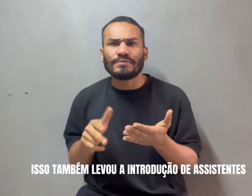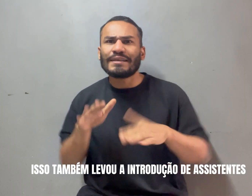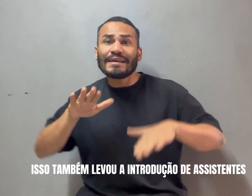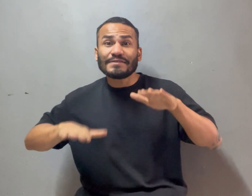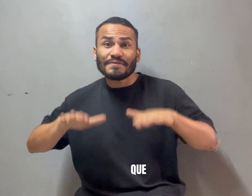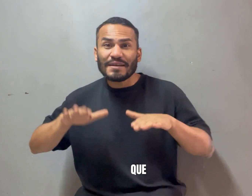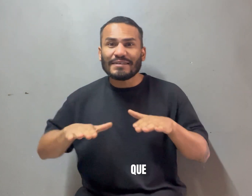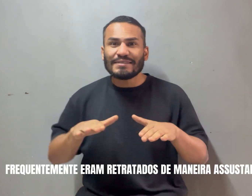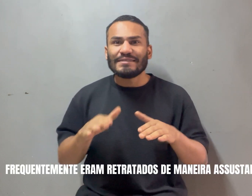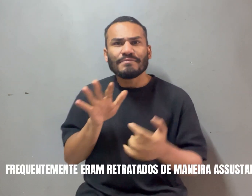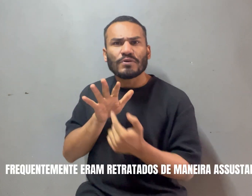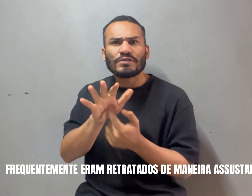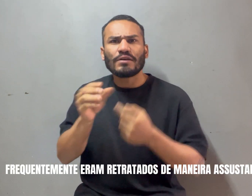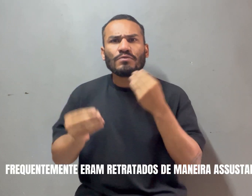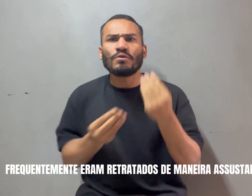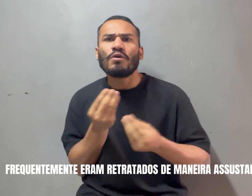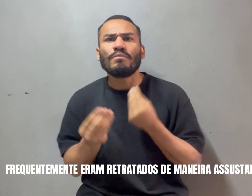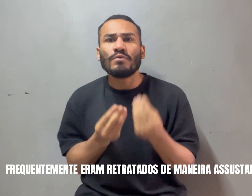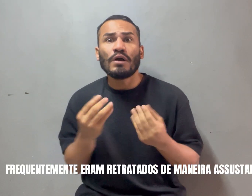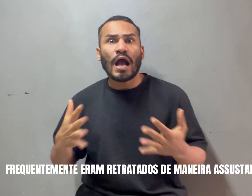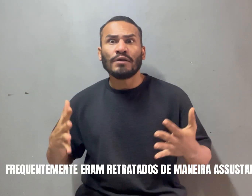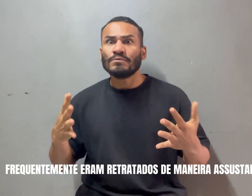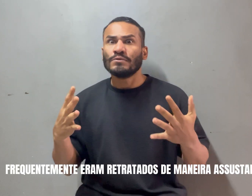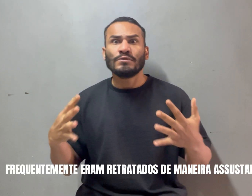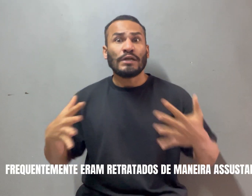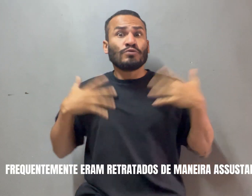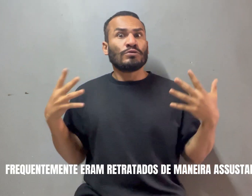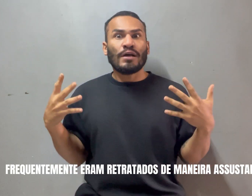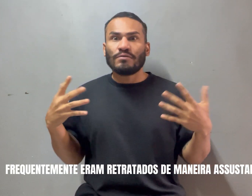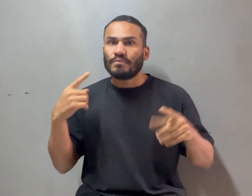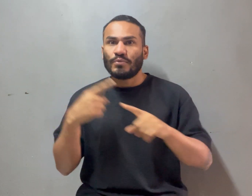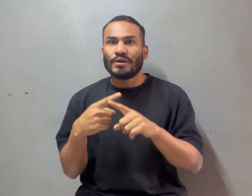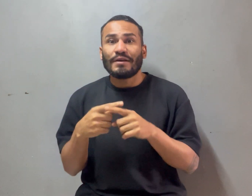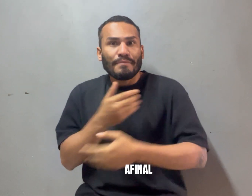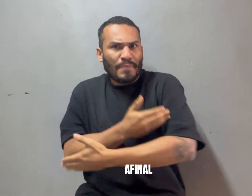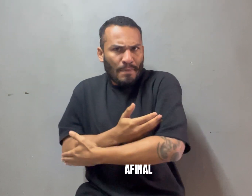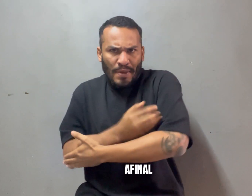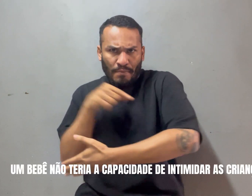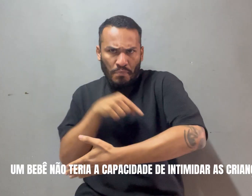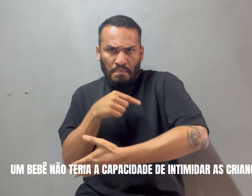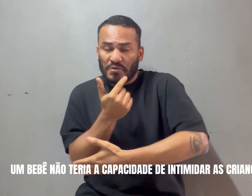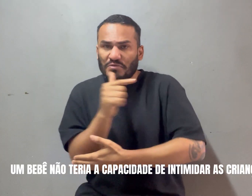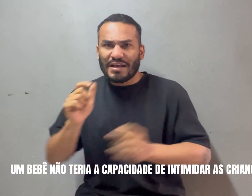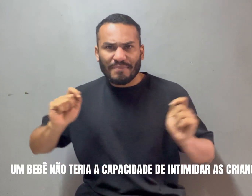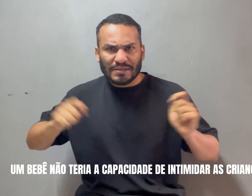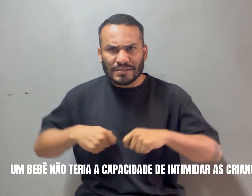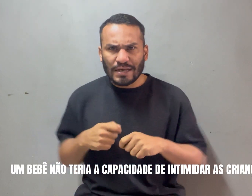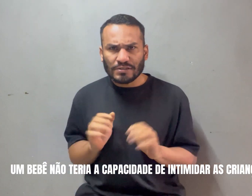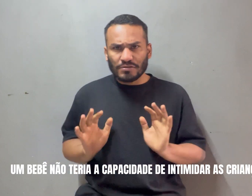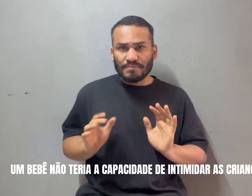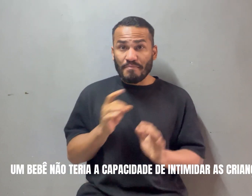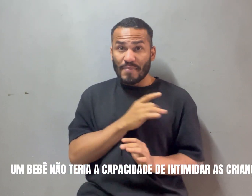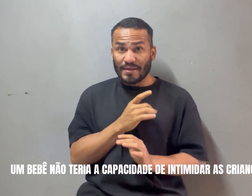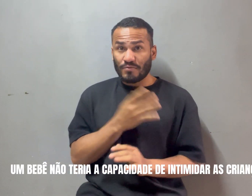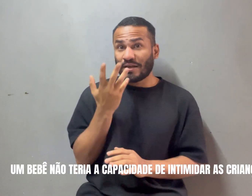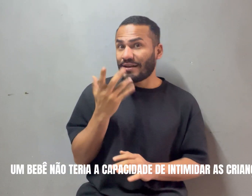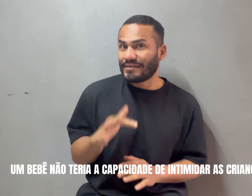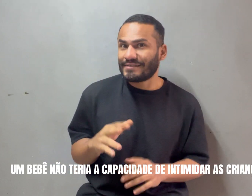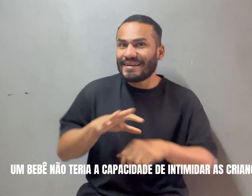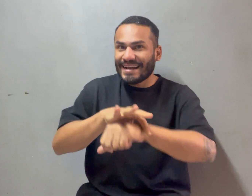assistentes, que frequentemente eram retratados de maneira assustadora. Afinal, um bebê não teria a capacidade de intimidar as crianças